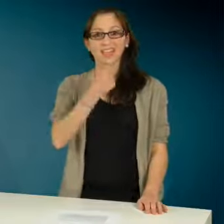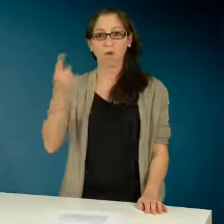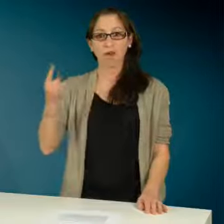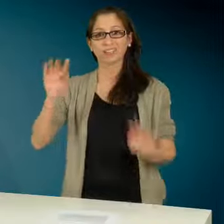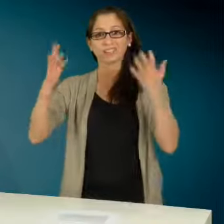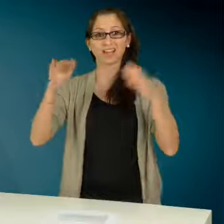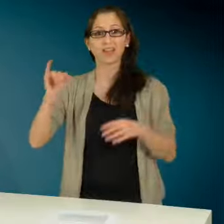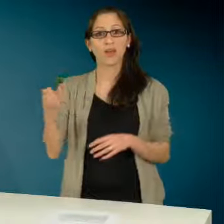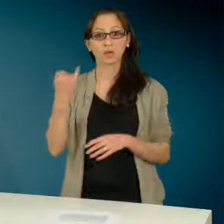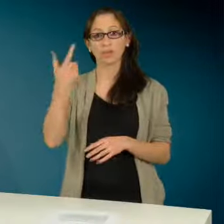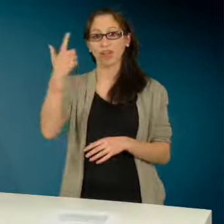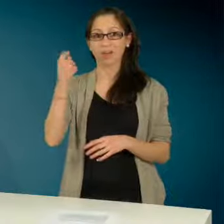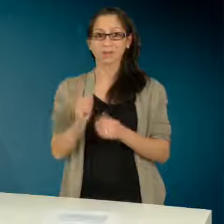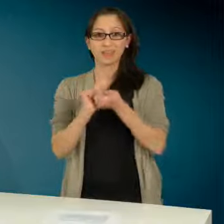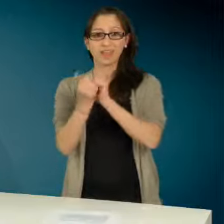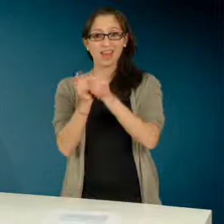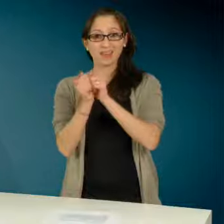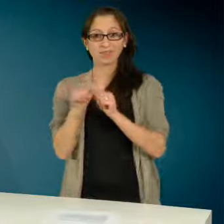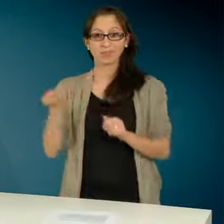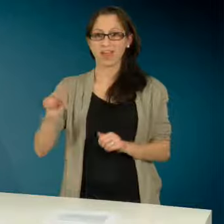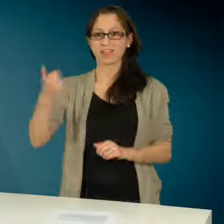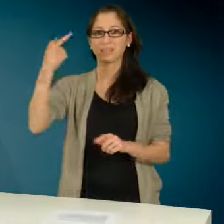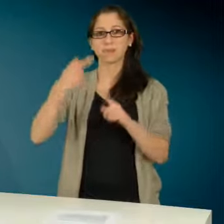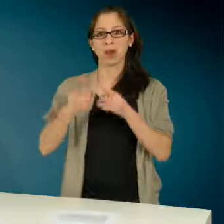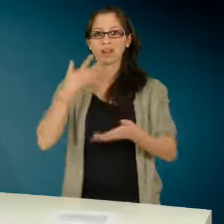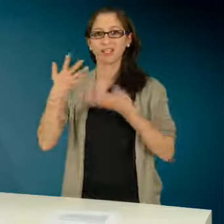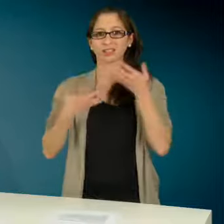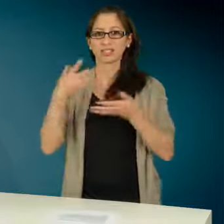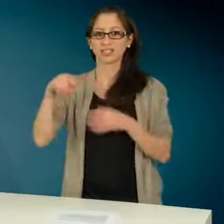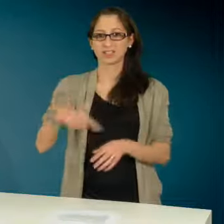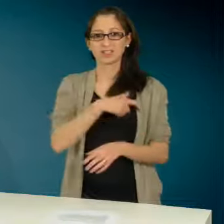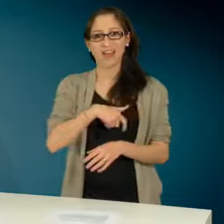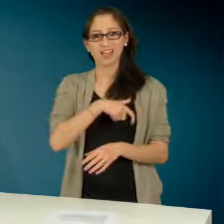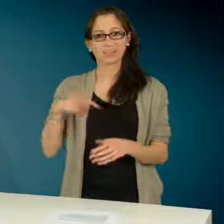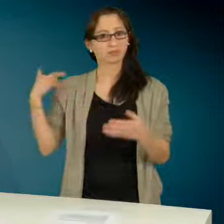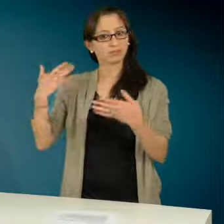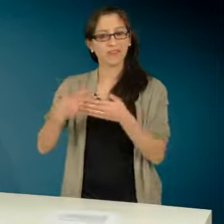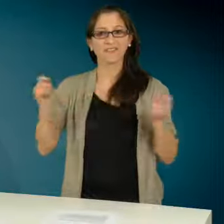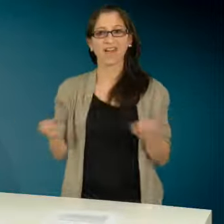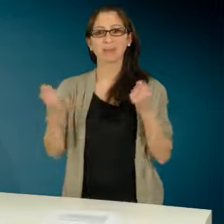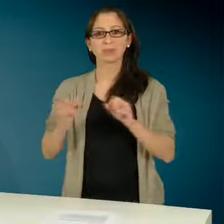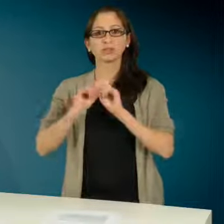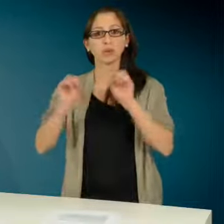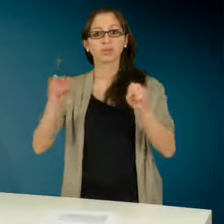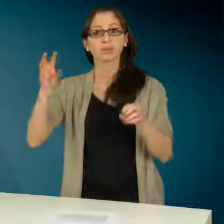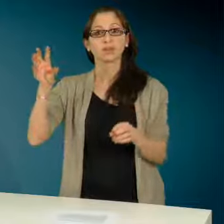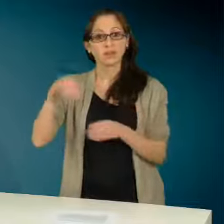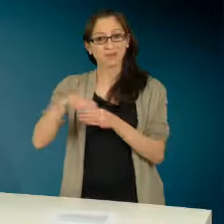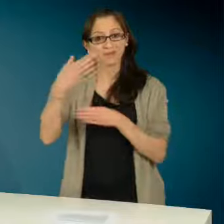Letzte Woche, am 10. Januar 2011, wurde zum ersten Mal in der Geschichte in der Schweiz ein Werbespot im Fernsehen